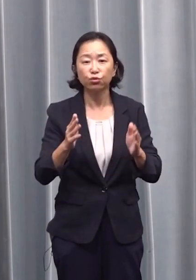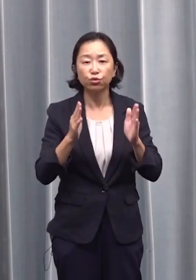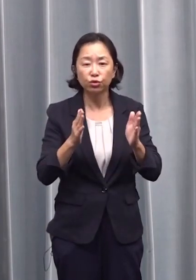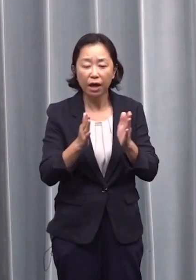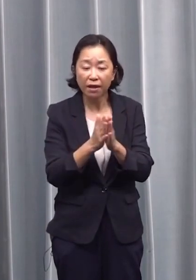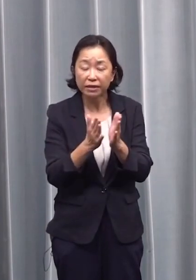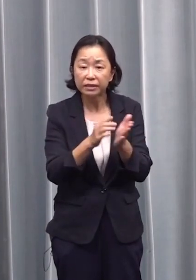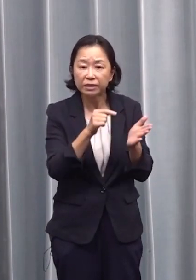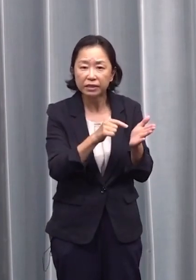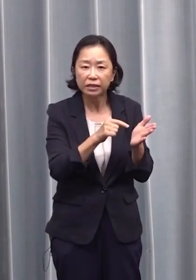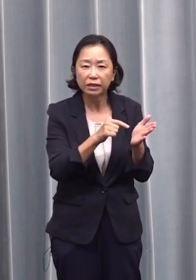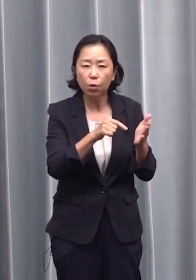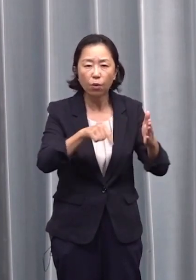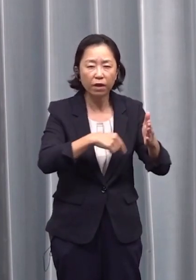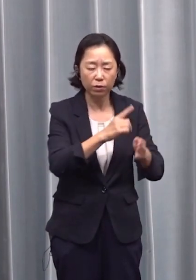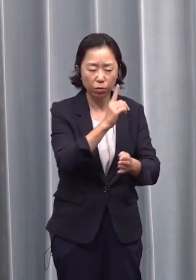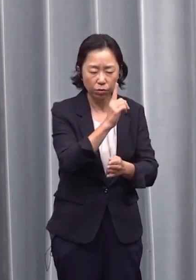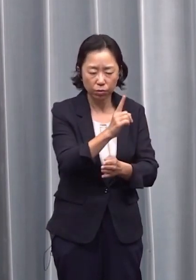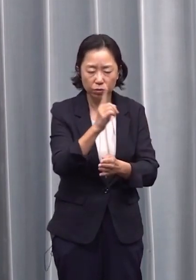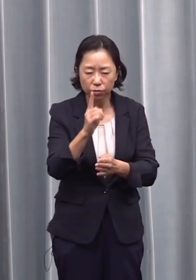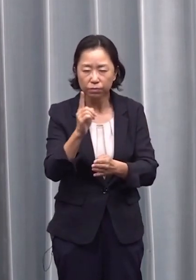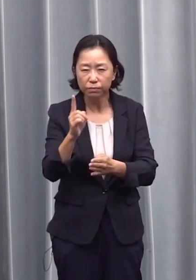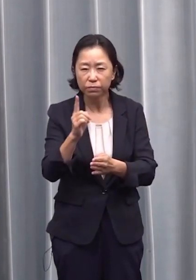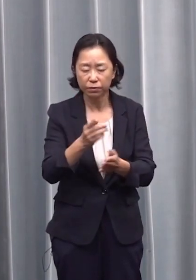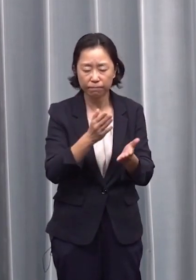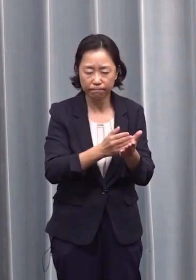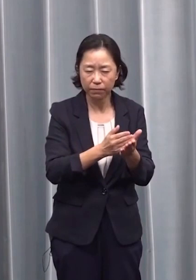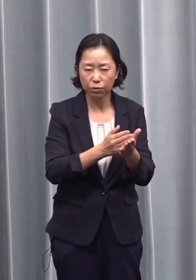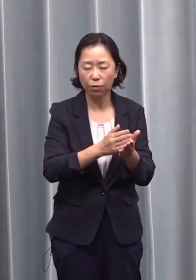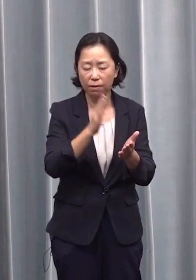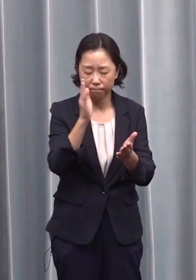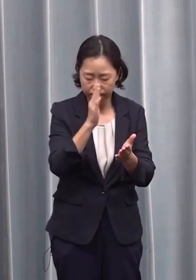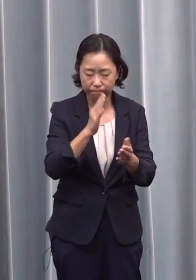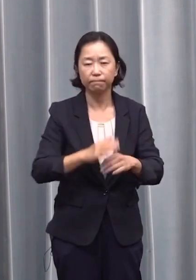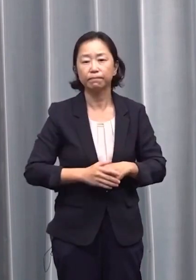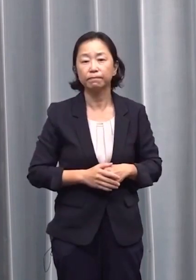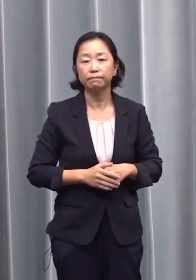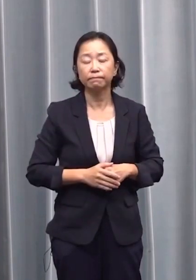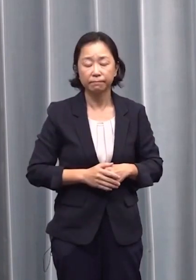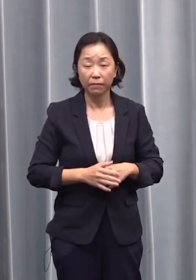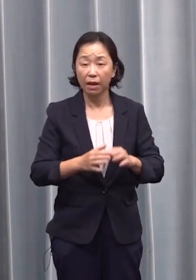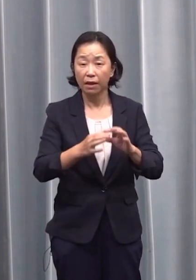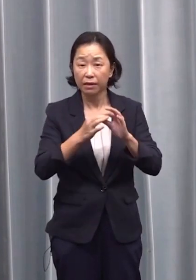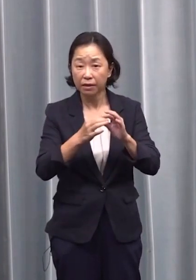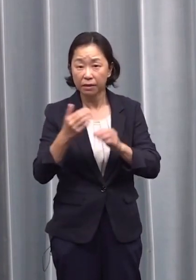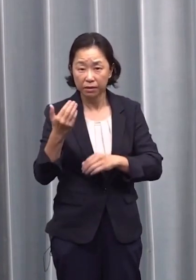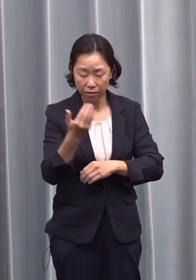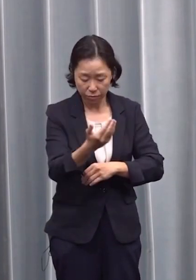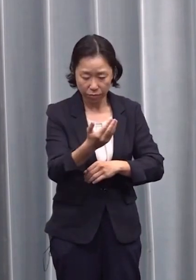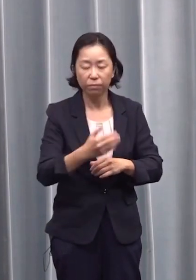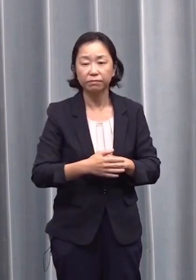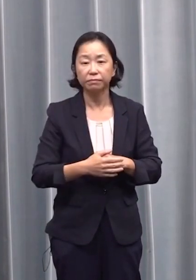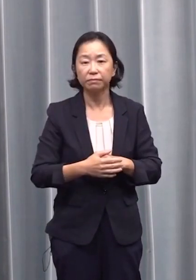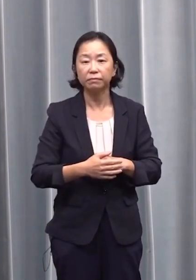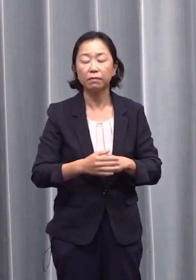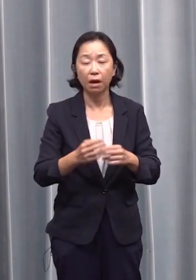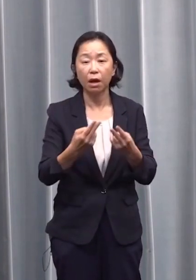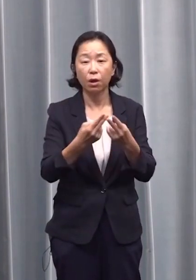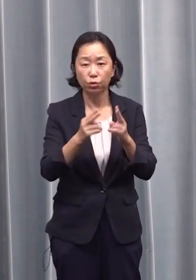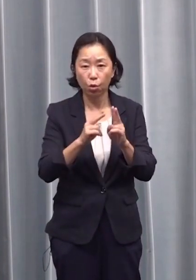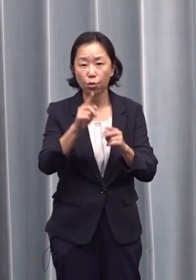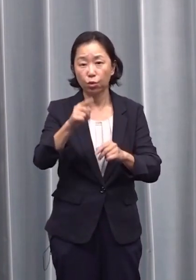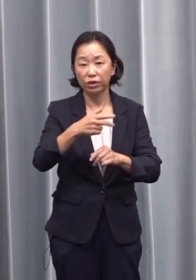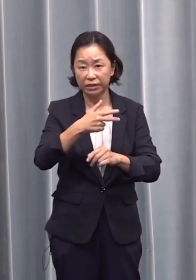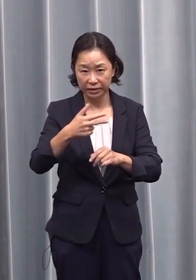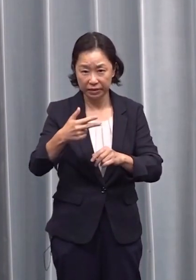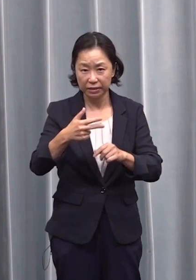つに関してコメントすることは差し控えさせていただきたいと思います。 はい、官人で。党の人事ということですけど、これは岸田さん自身